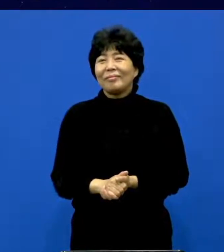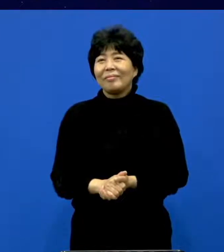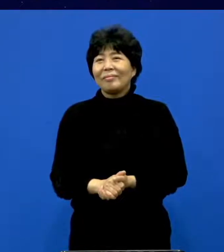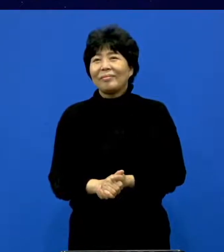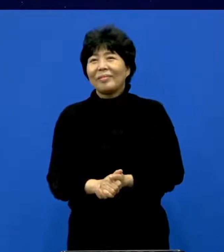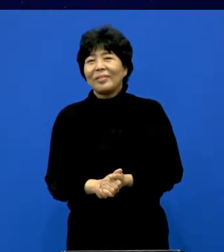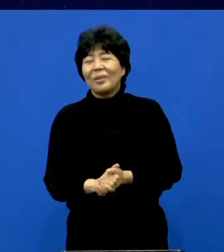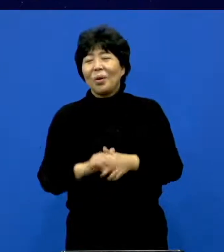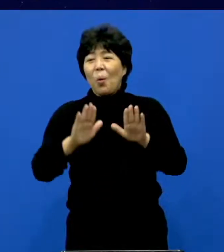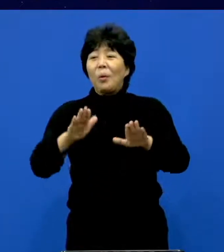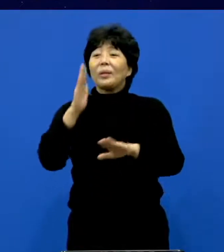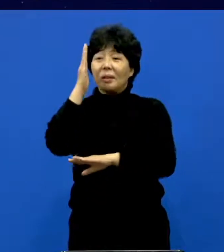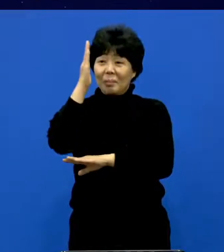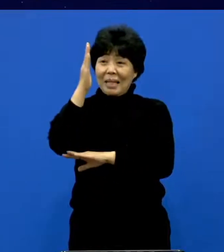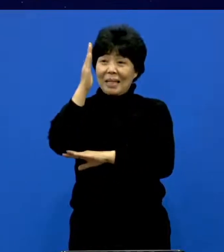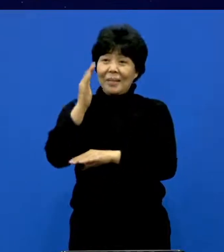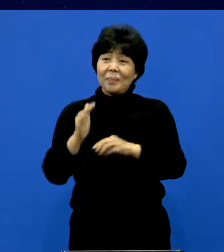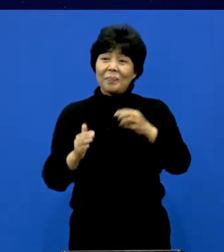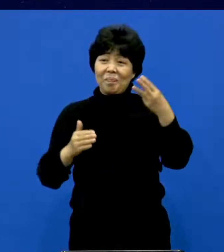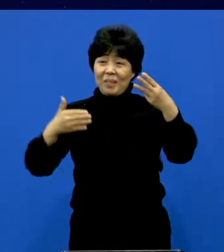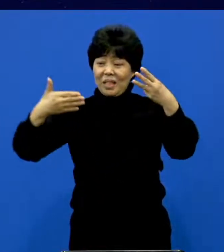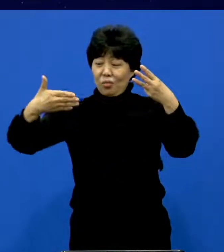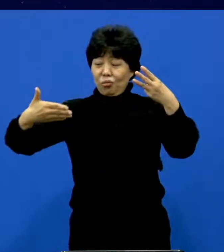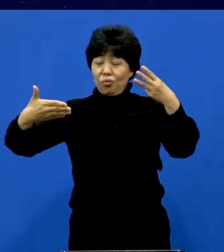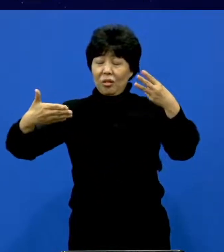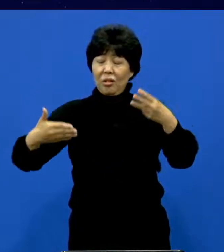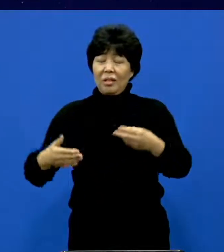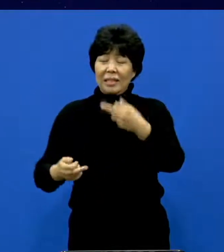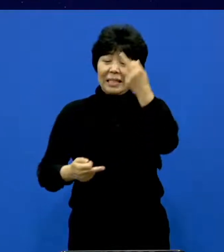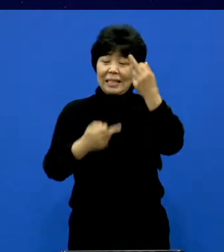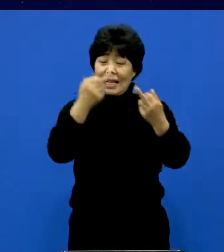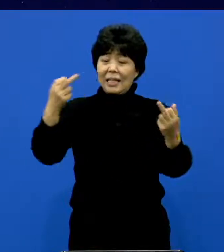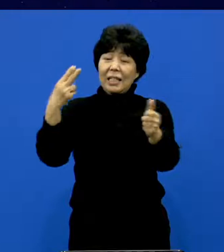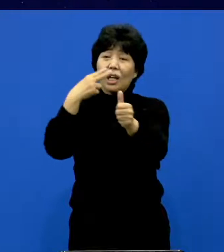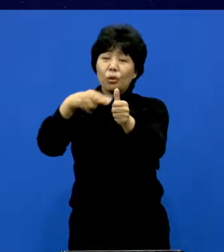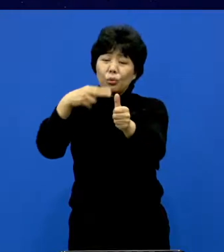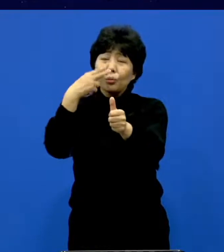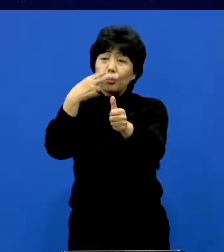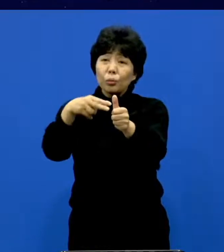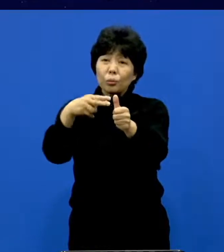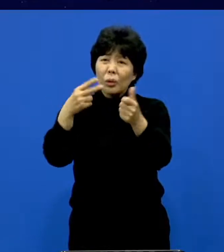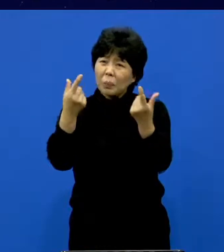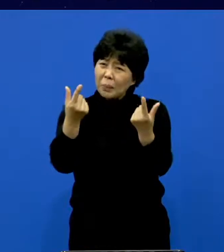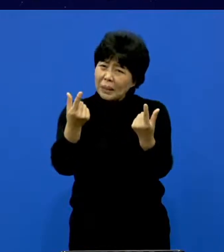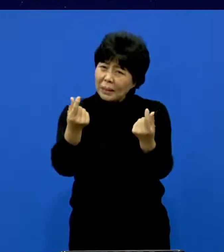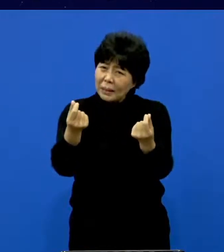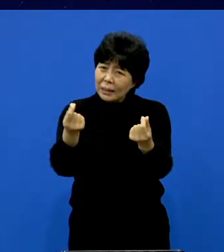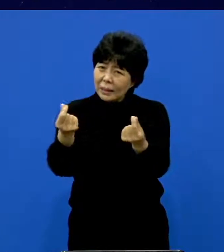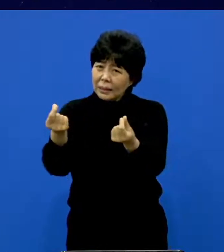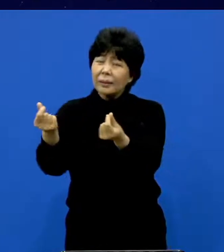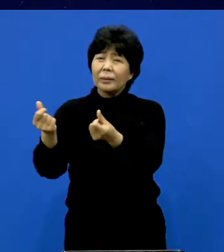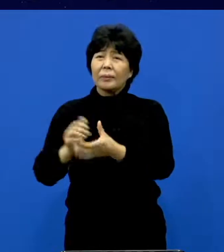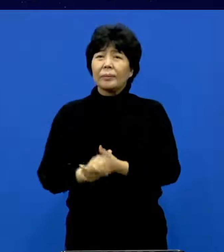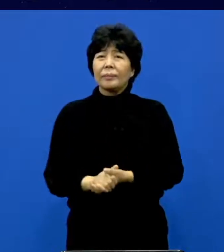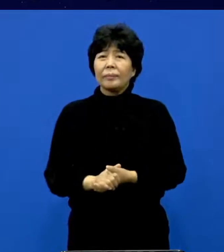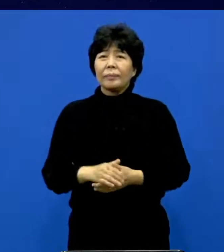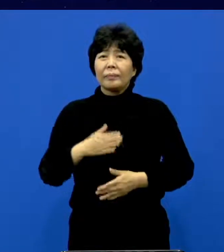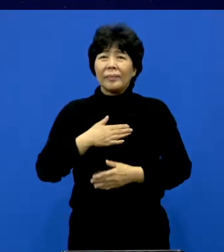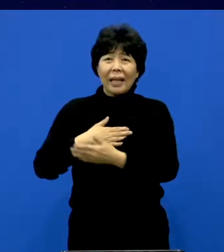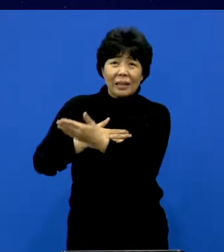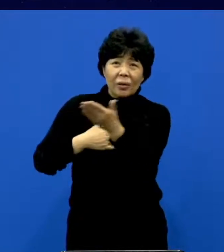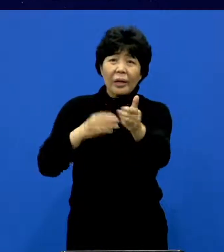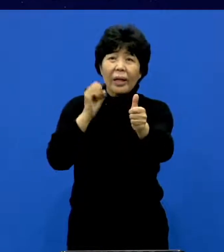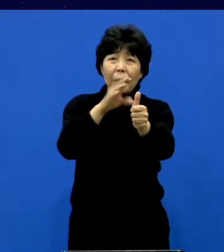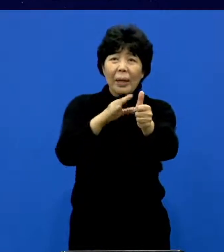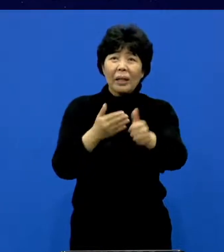이 말씀은 9절 말씀은 산상수훈을 연상하게 합니다. 마태복음 5장 44절 보면 나는 너에게